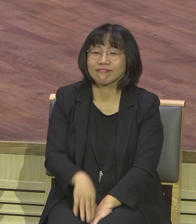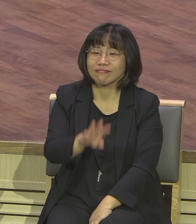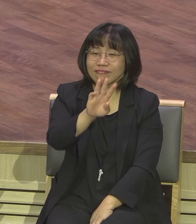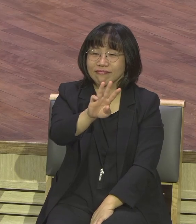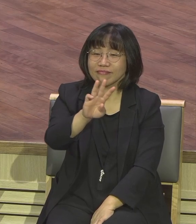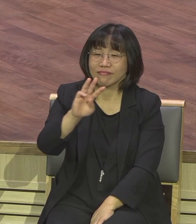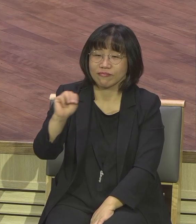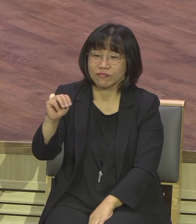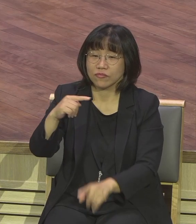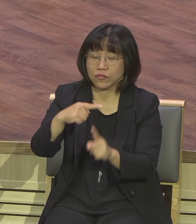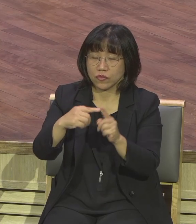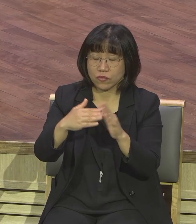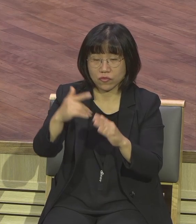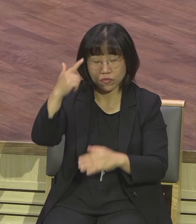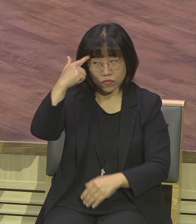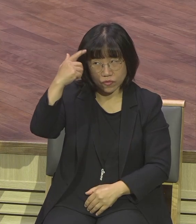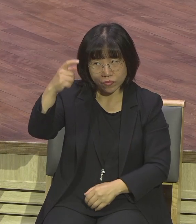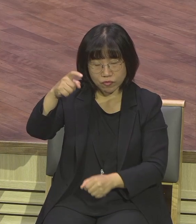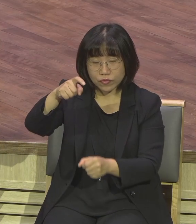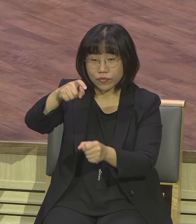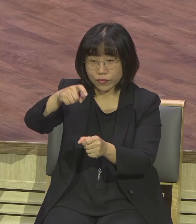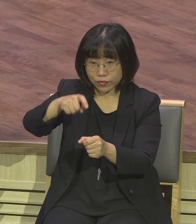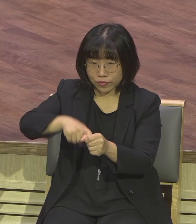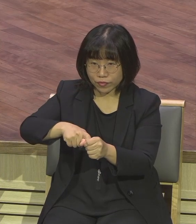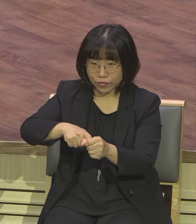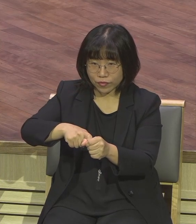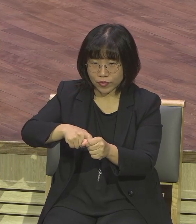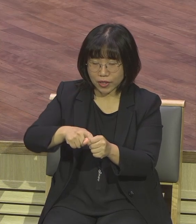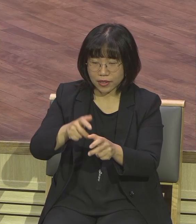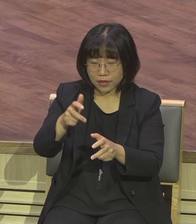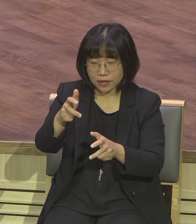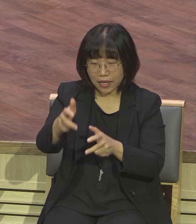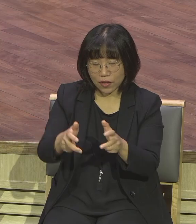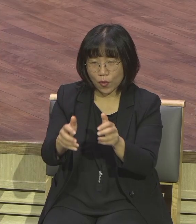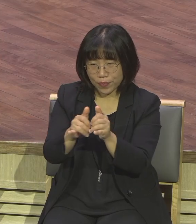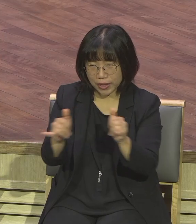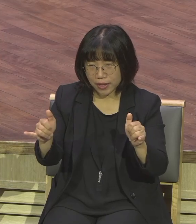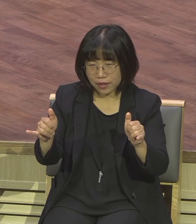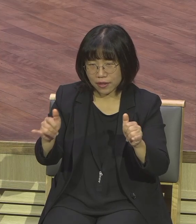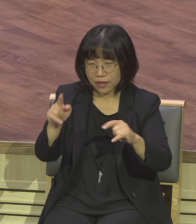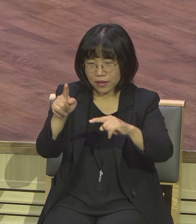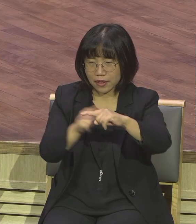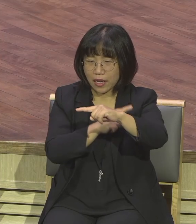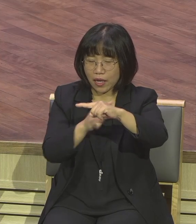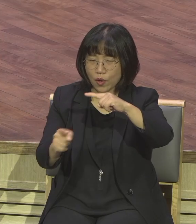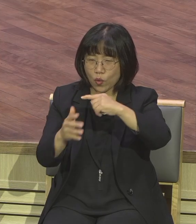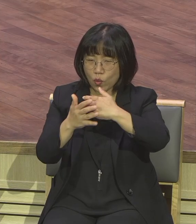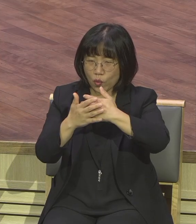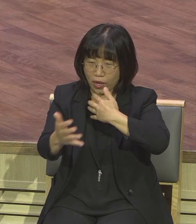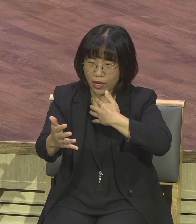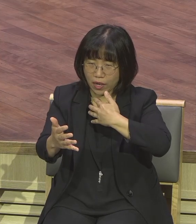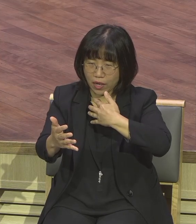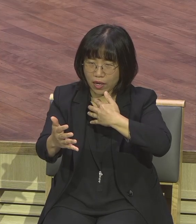여운교회 오늘 영적 우리 이 사람인 대하면서 제가 부탁합니다.